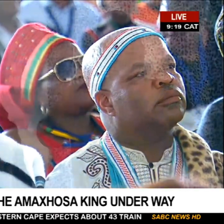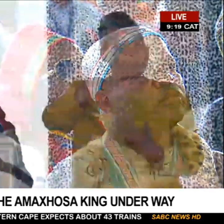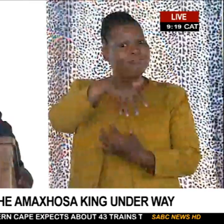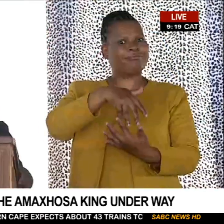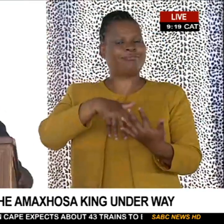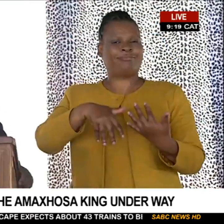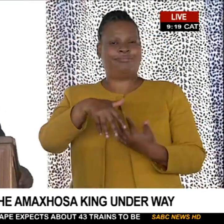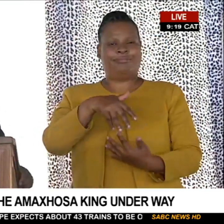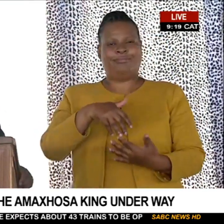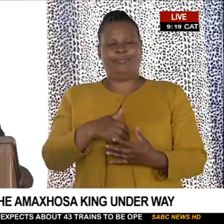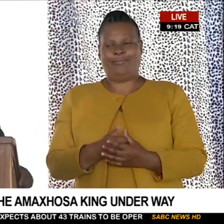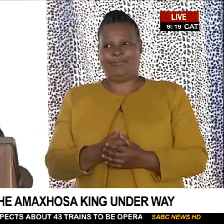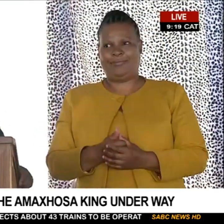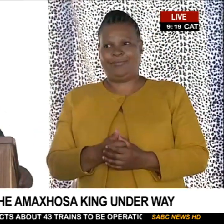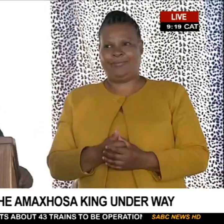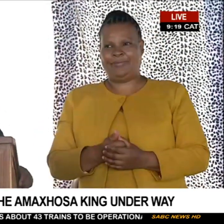Kodwa ukuthi kubaluleke